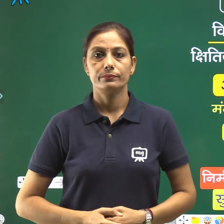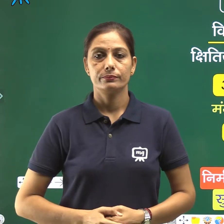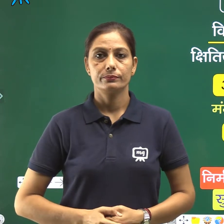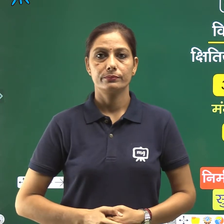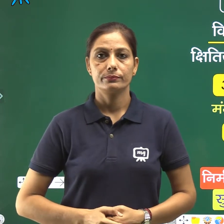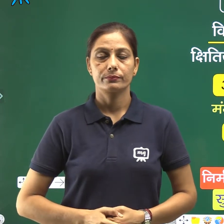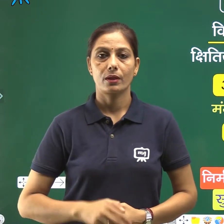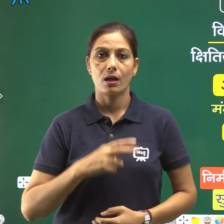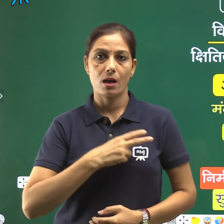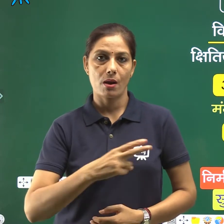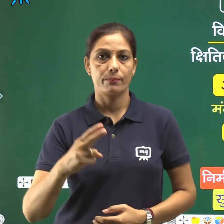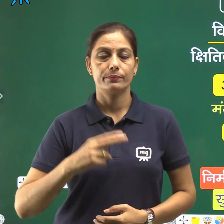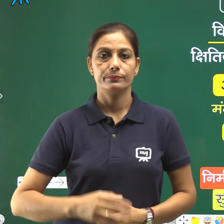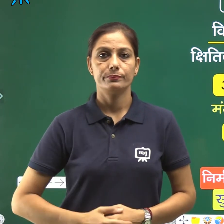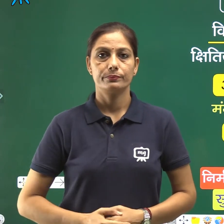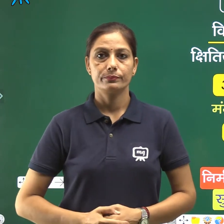मंगलेश डबराल,